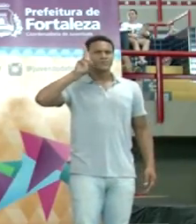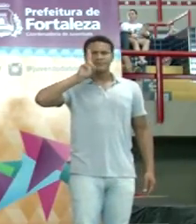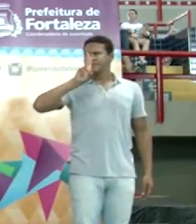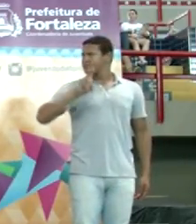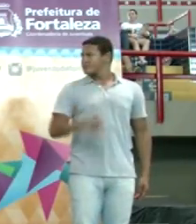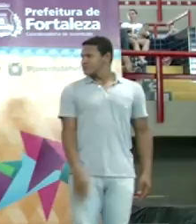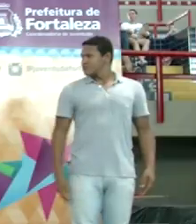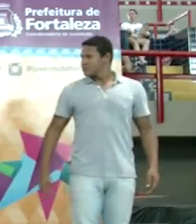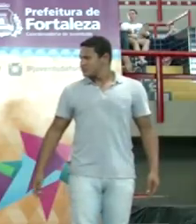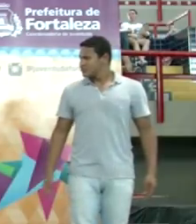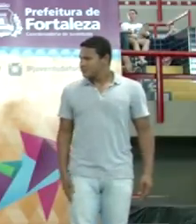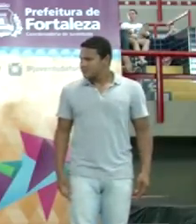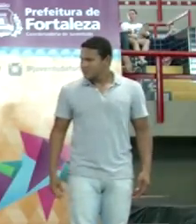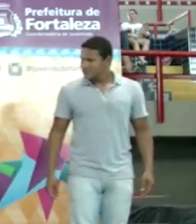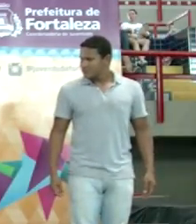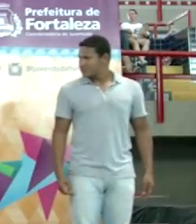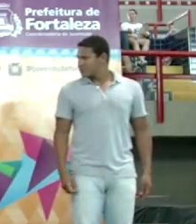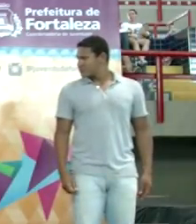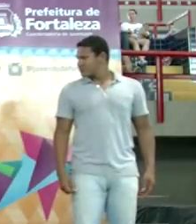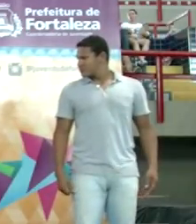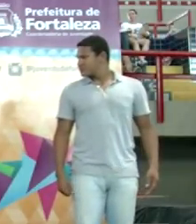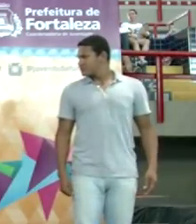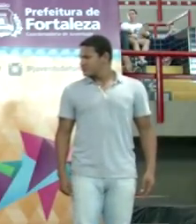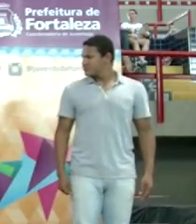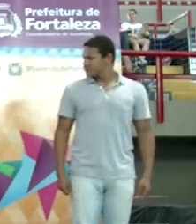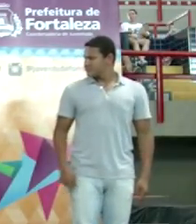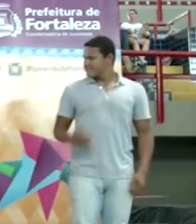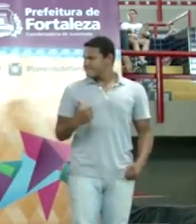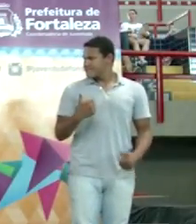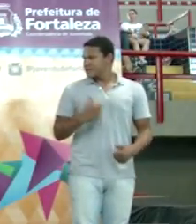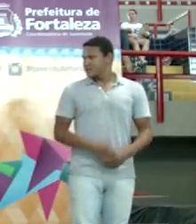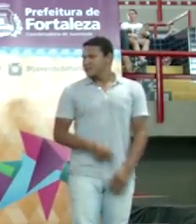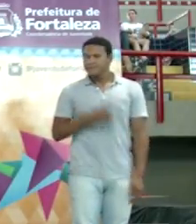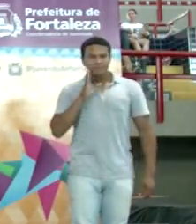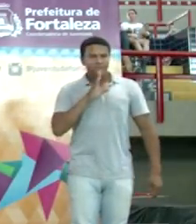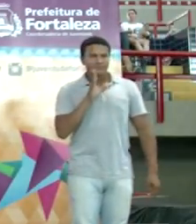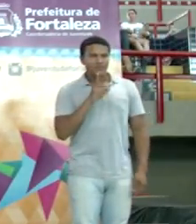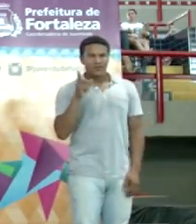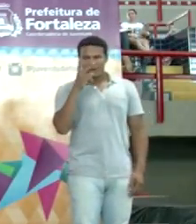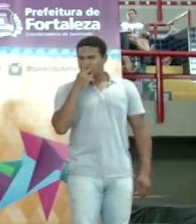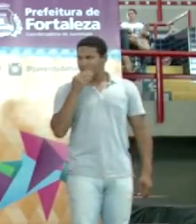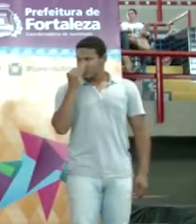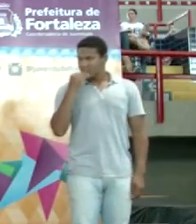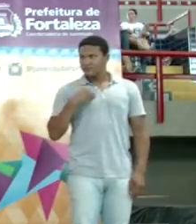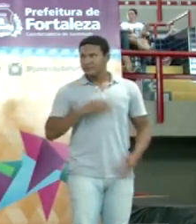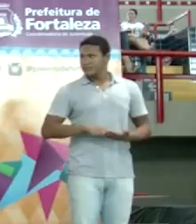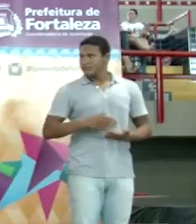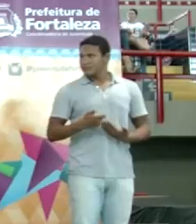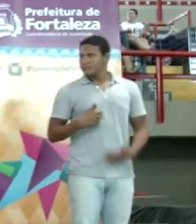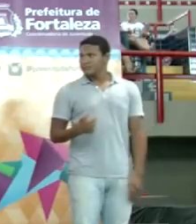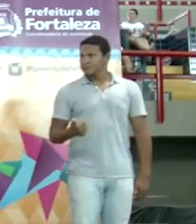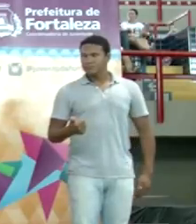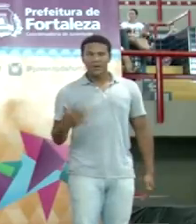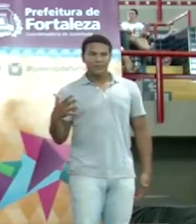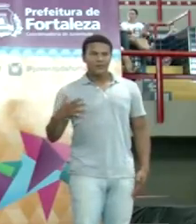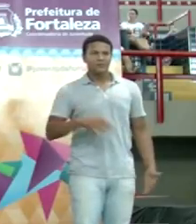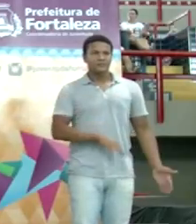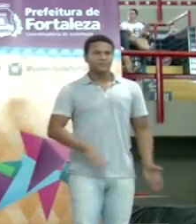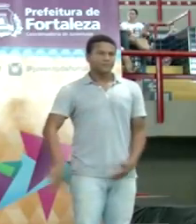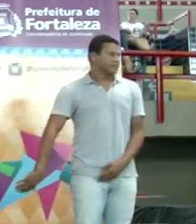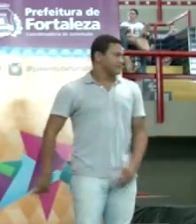grande... Obrigado. Muito obrigado. Vocês lembram de um grande cantor chamado Michael